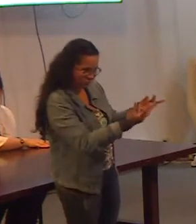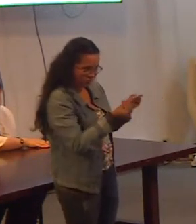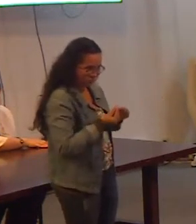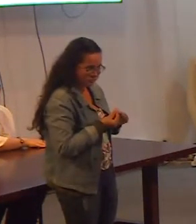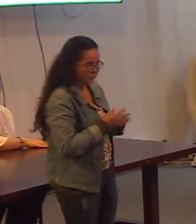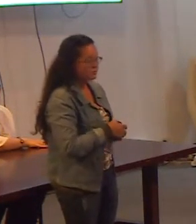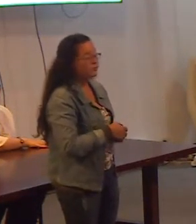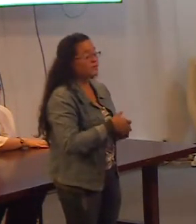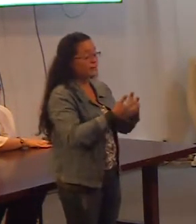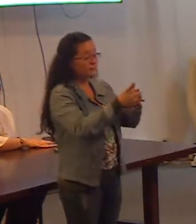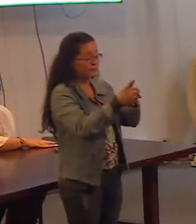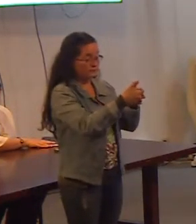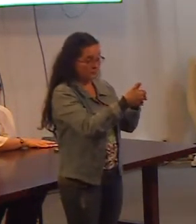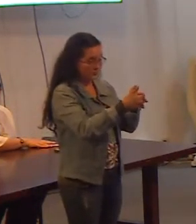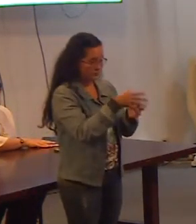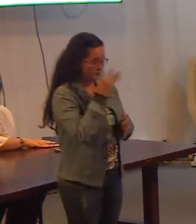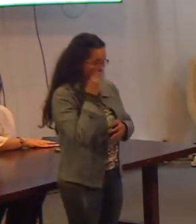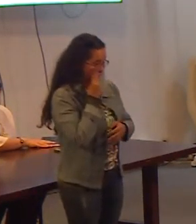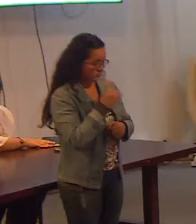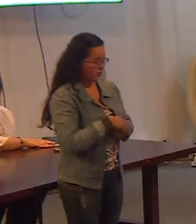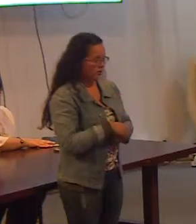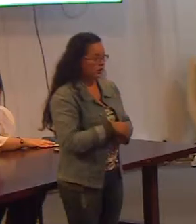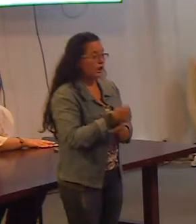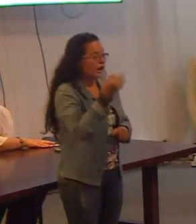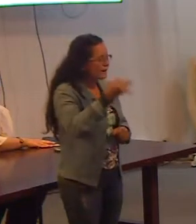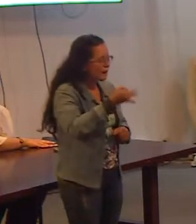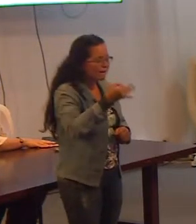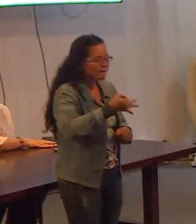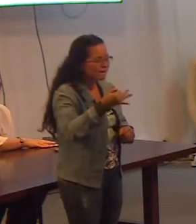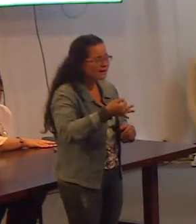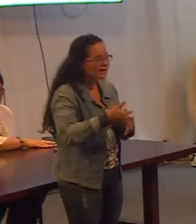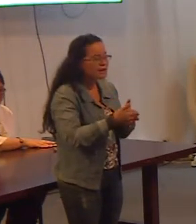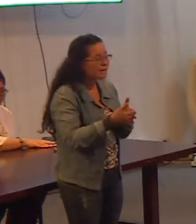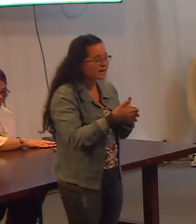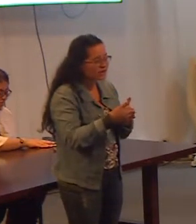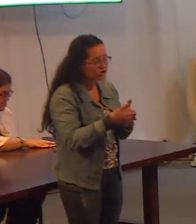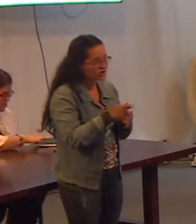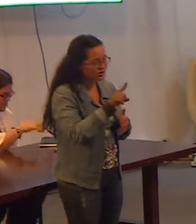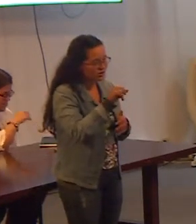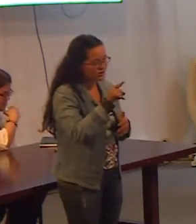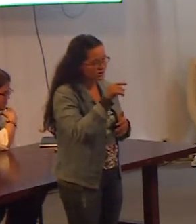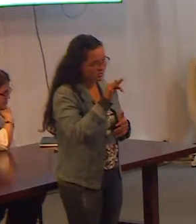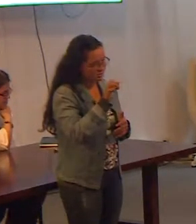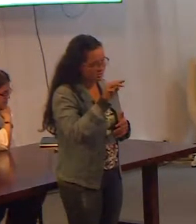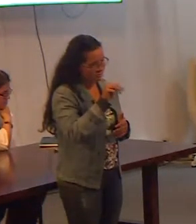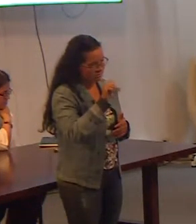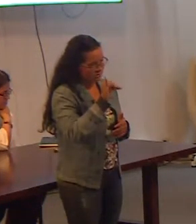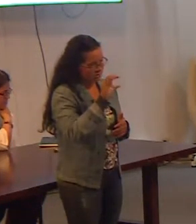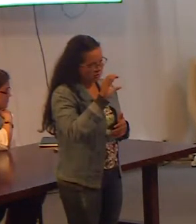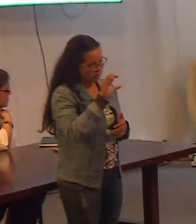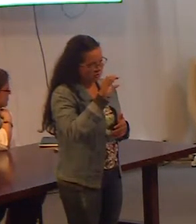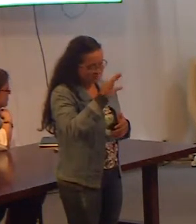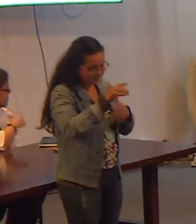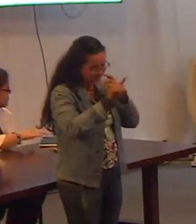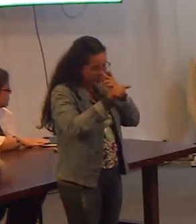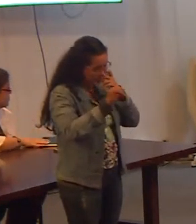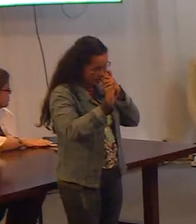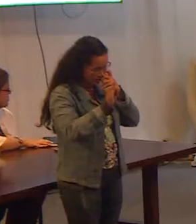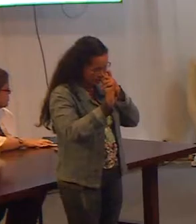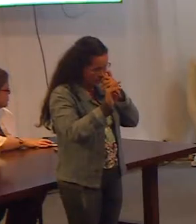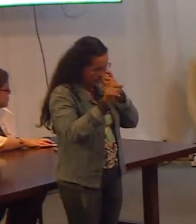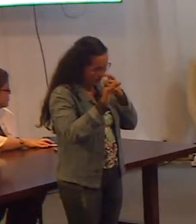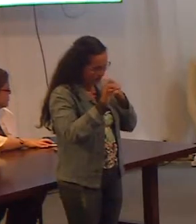la sistematización de experiencias utilizamos siempre como fue el lenguaje visual, el lenguaje corporal y el lenguaje visual. Esos fueron